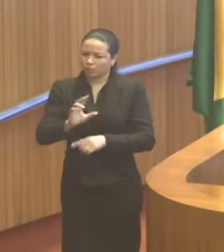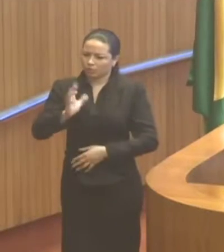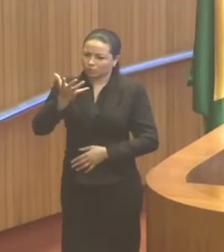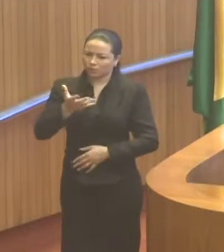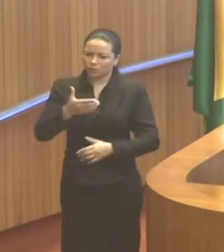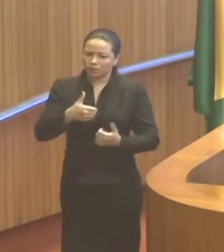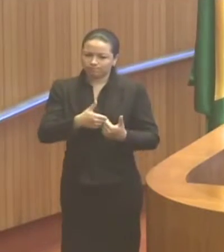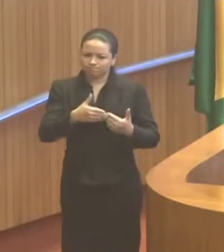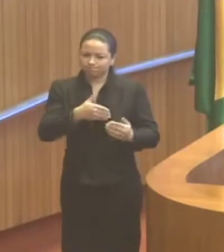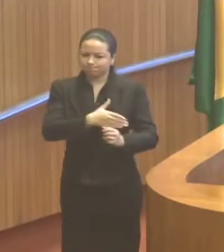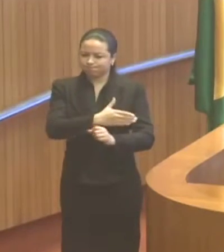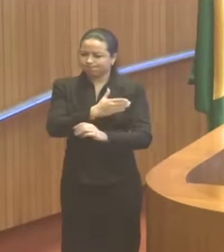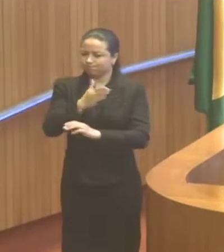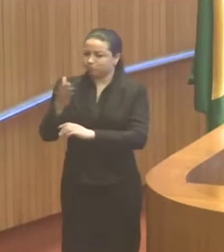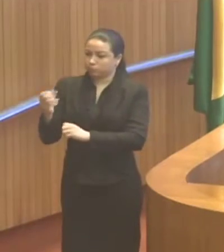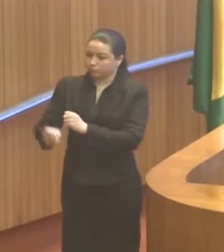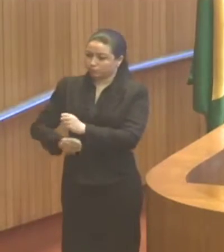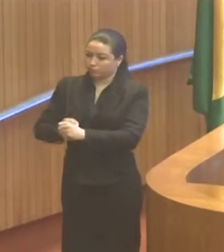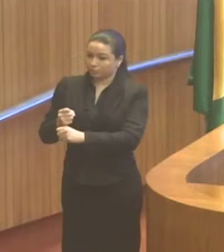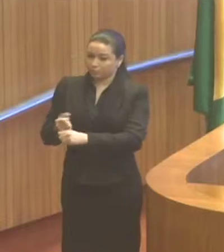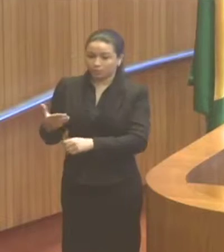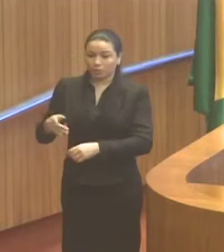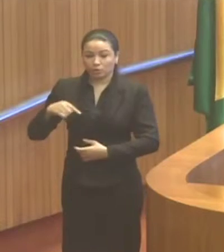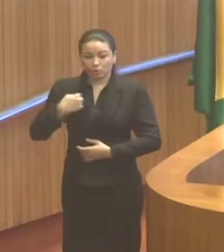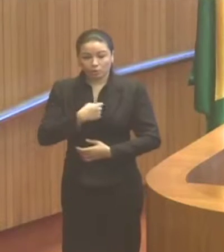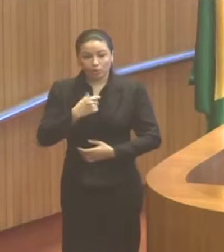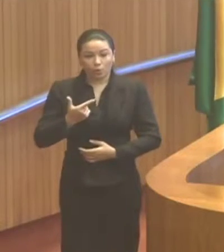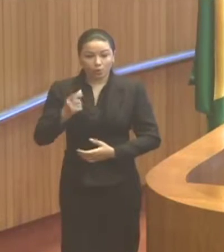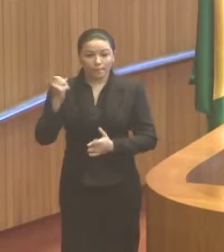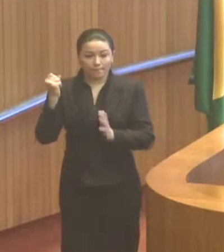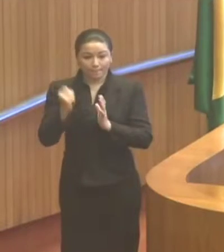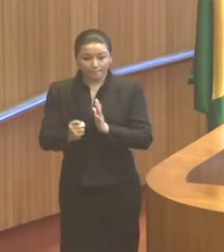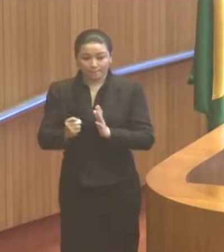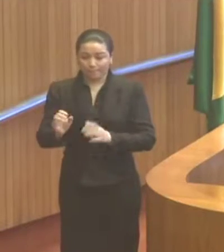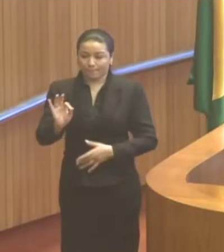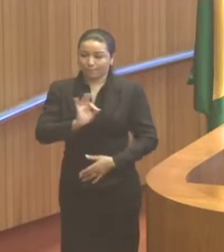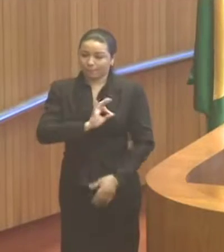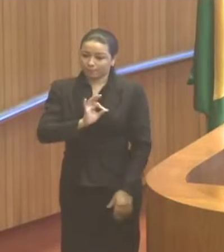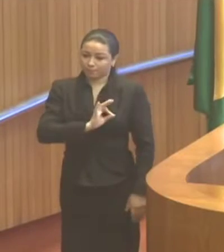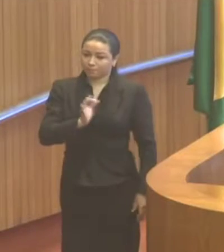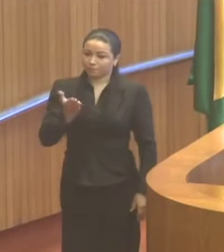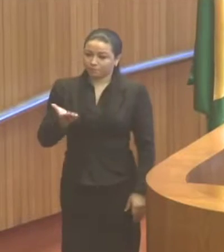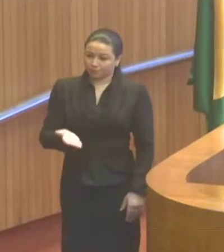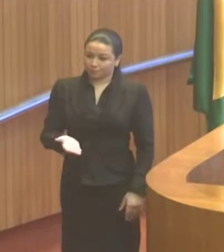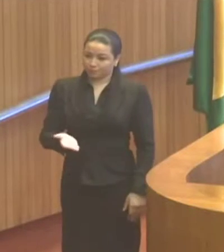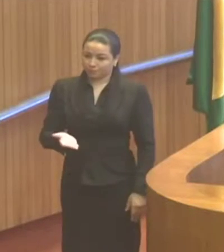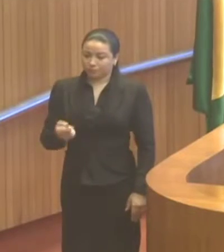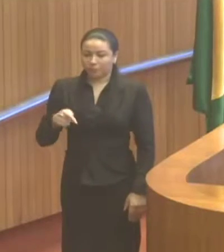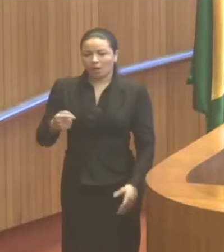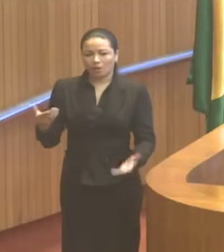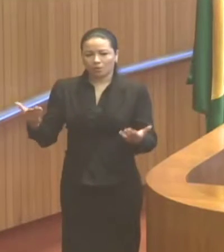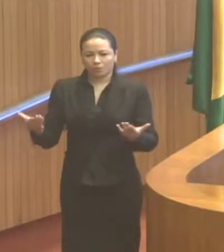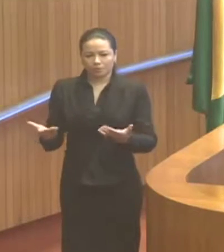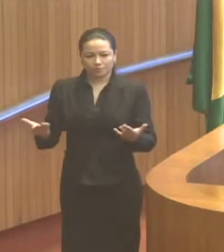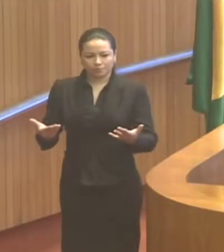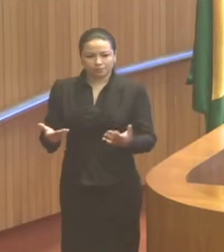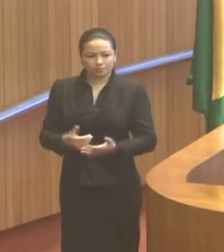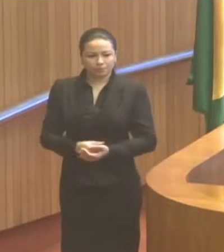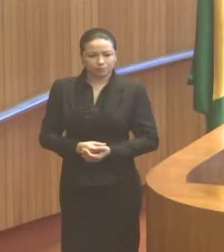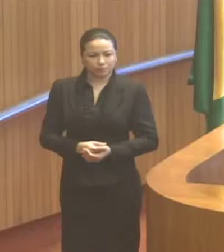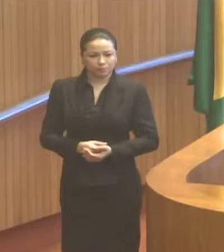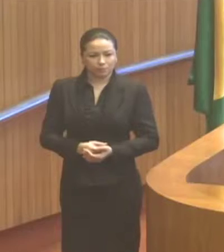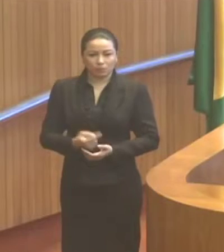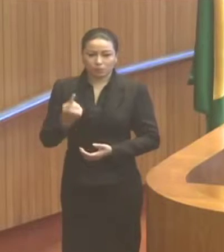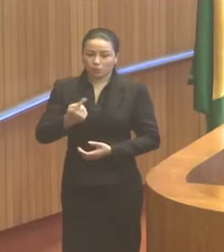do ano, nós tivemos mais uma morte de policiais militares. Dessa vez,